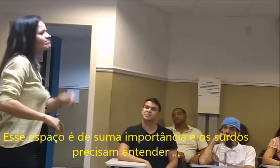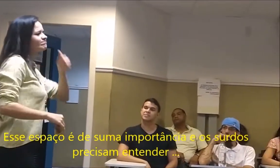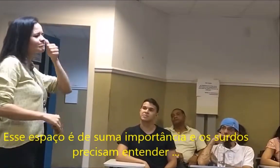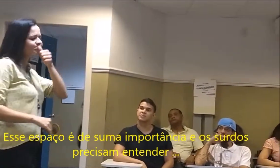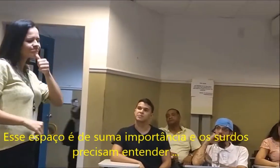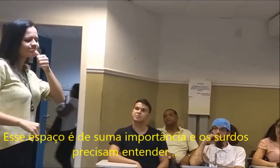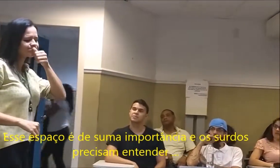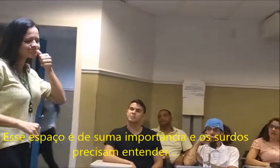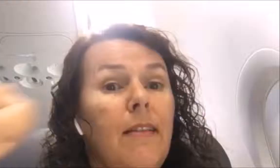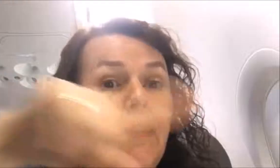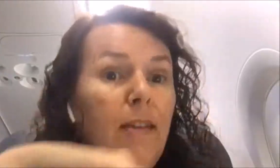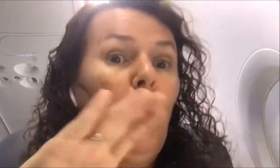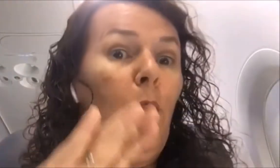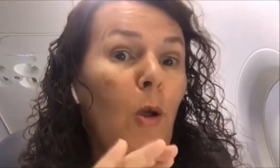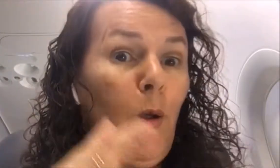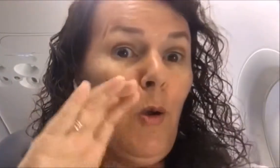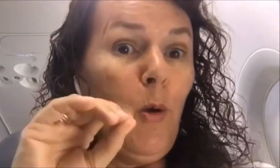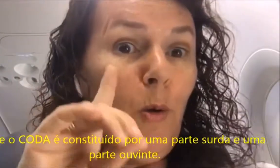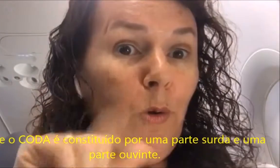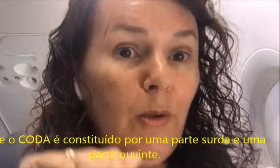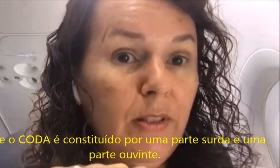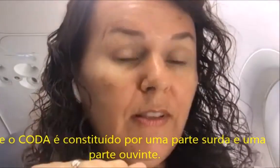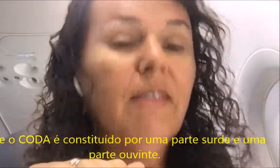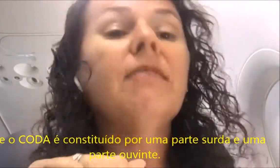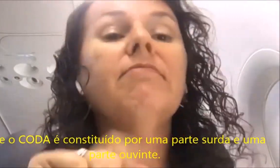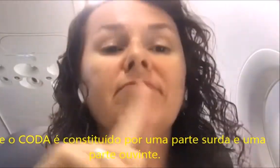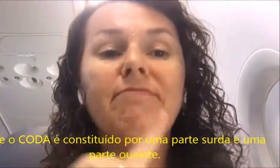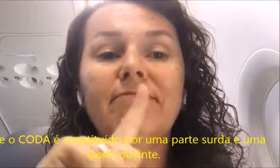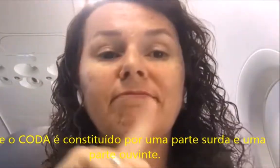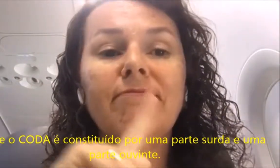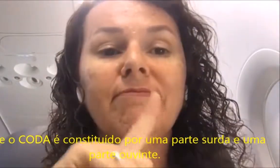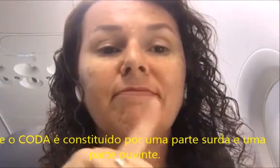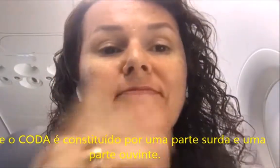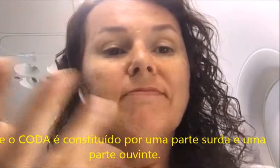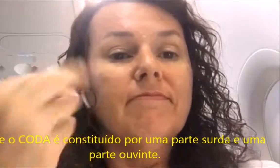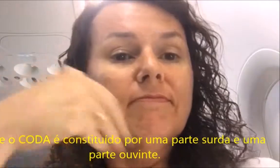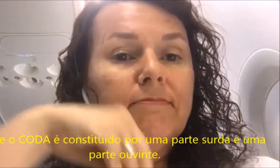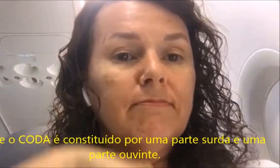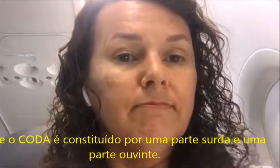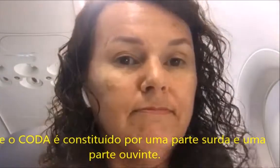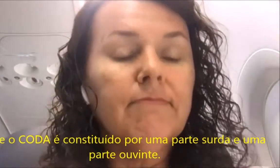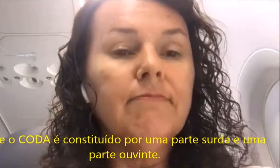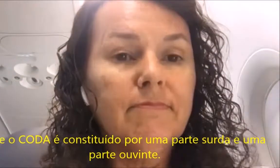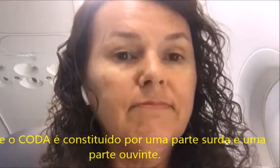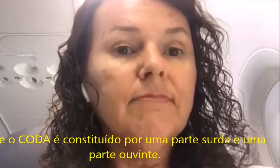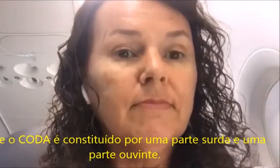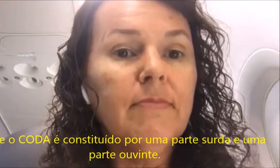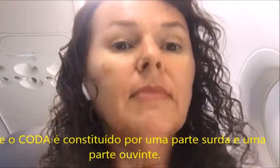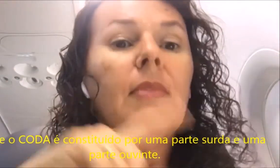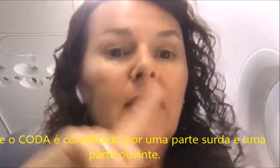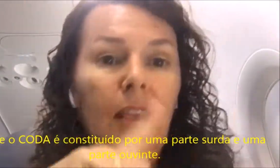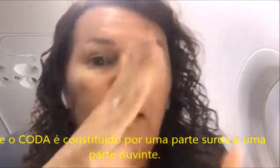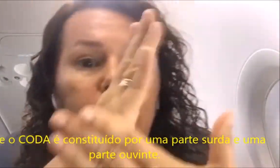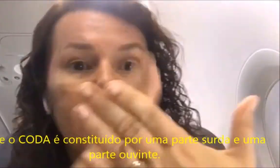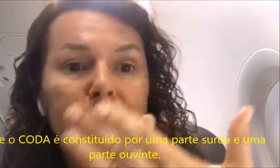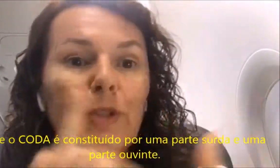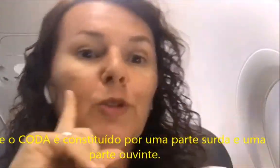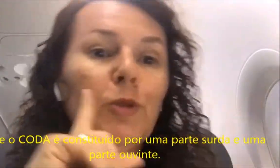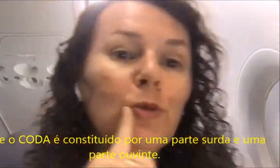entender que o coda é constituído por uma parte surda e uma